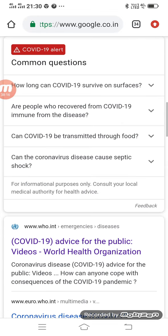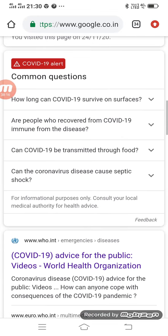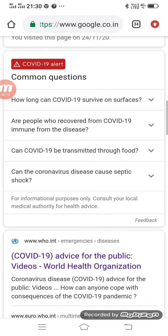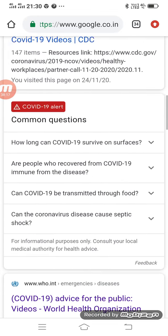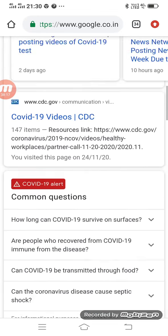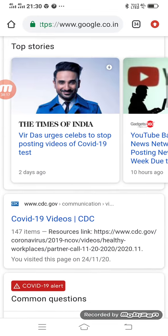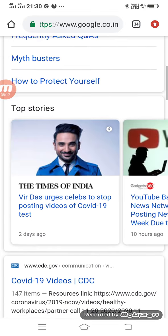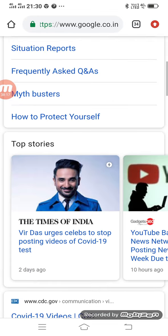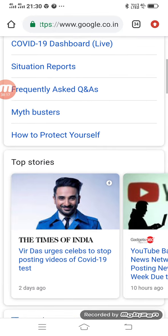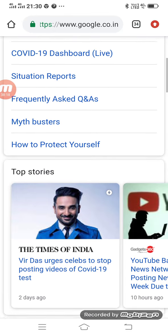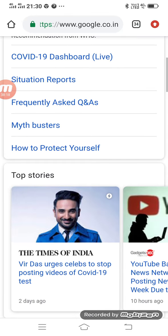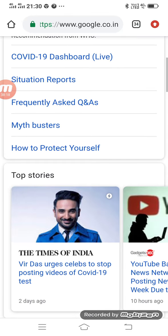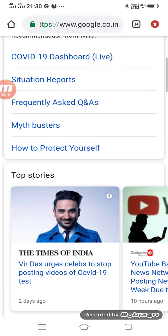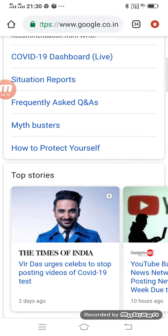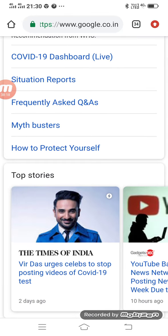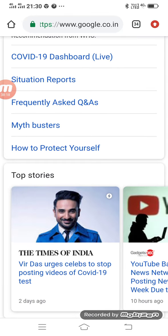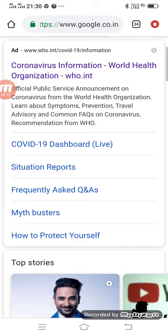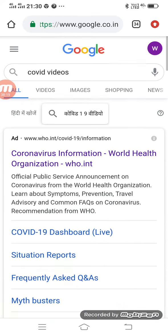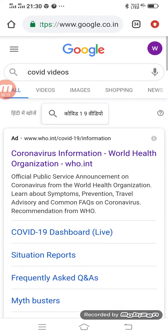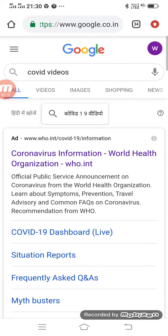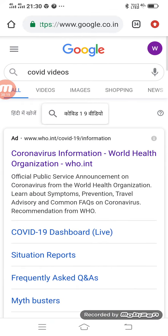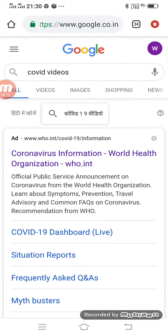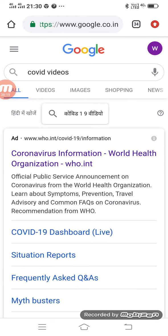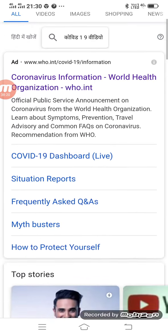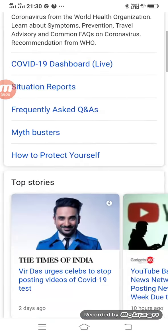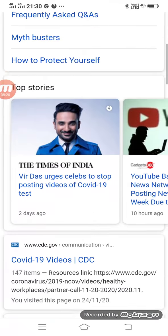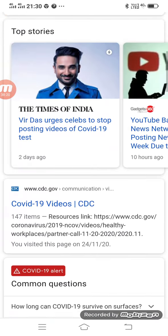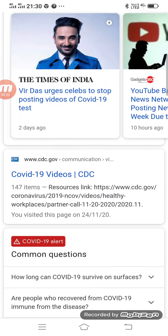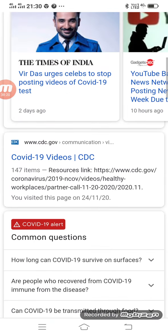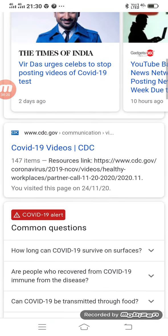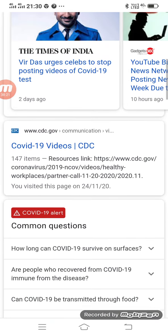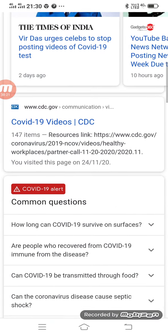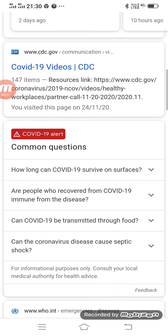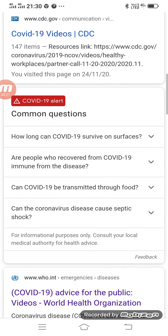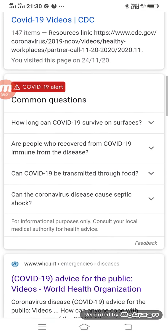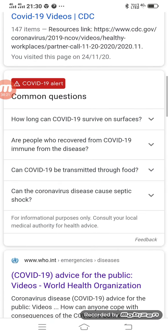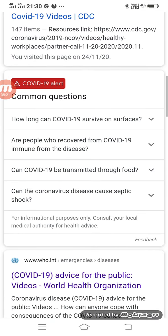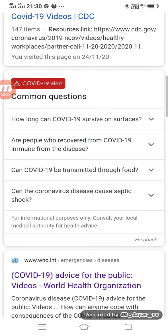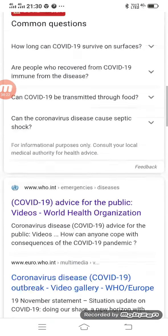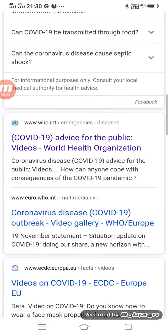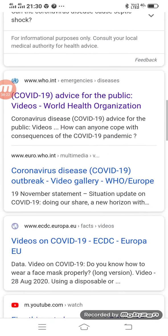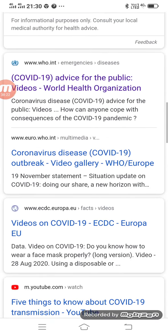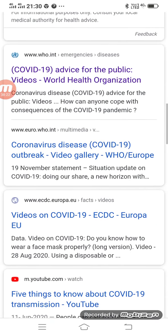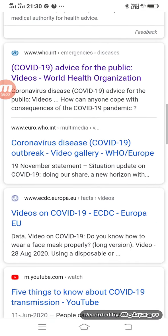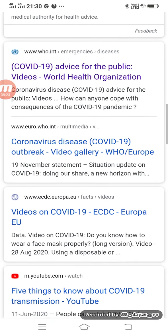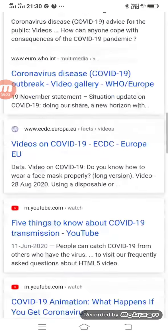आप तो बिली आप क्या हो रहा है आपने दो पैकेट तो पिए आपसे क्या करना